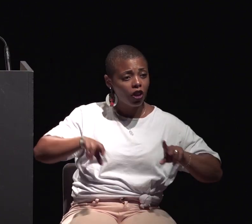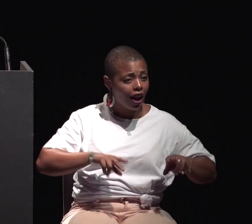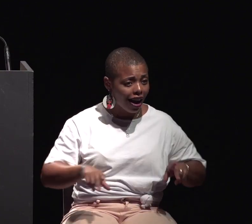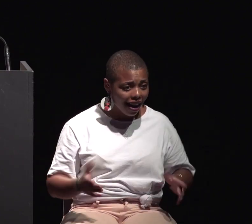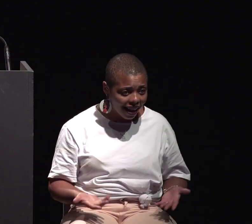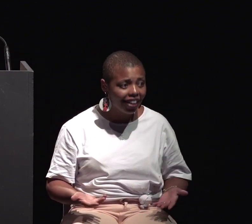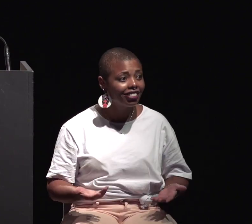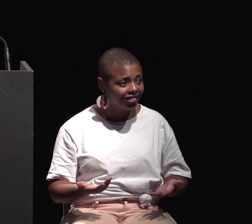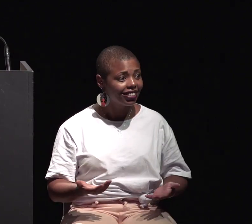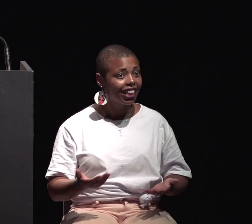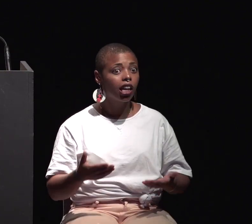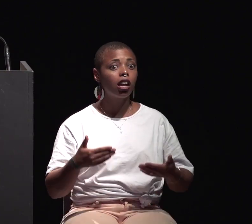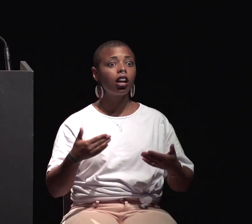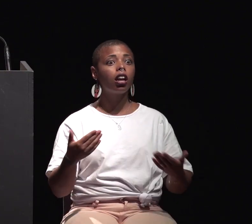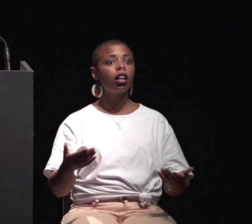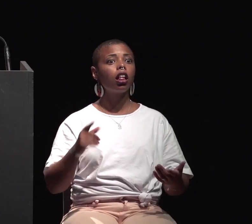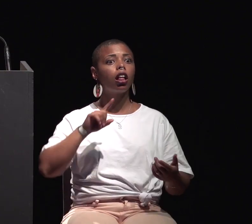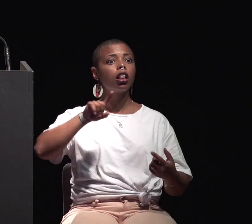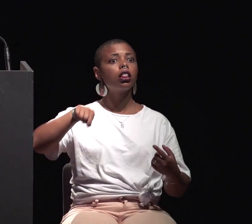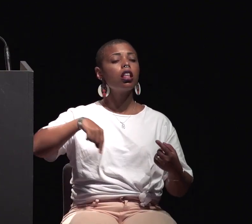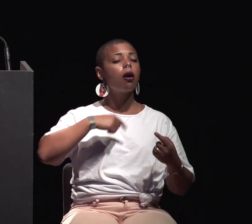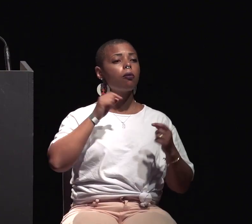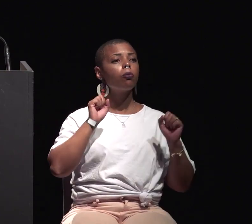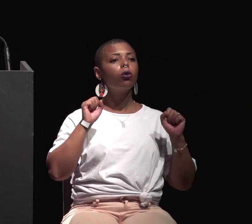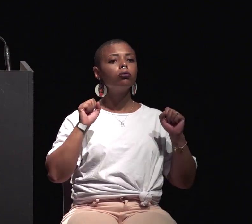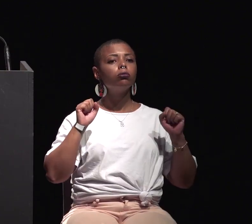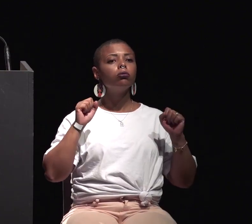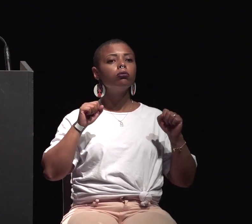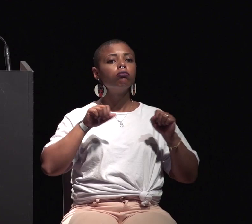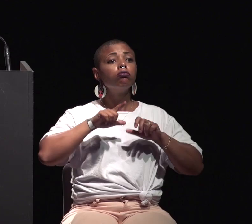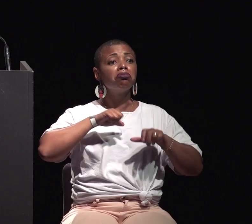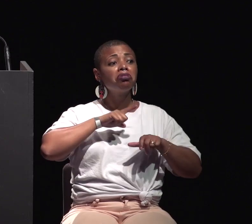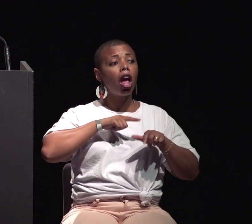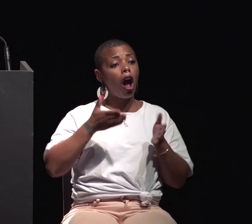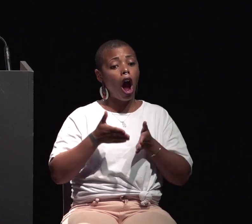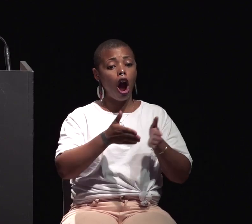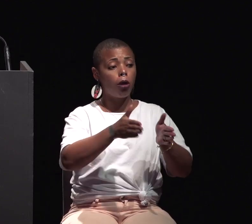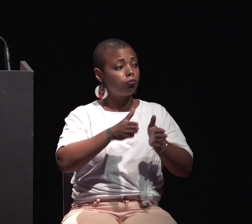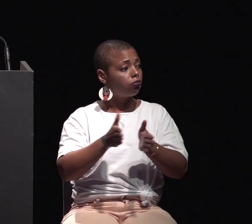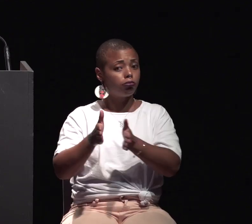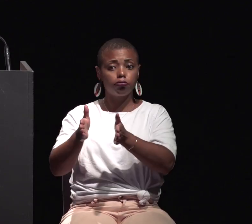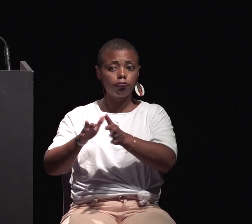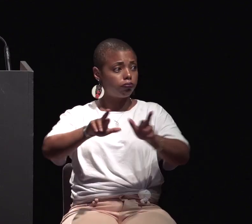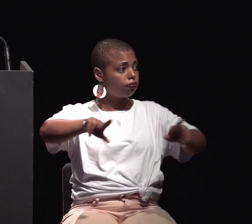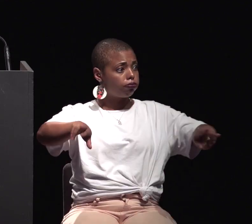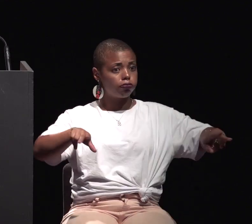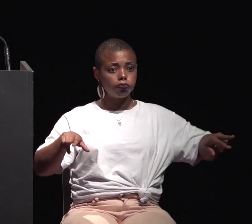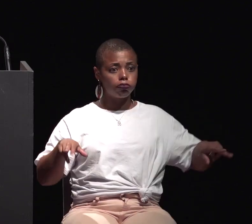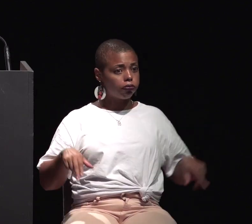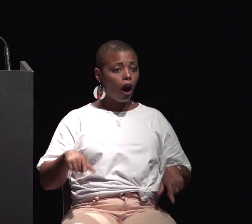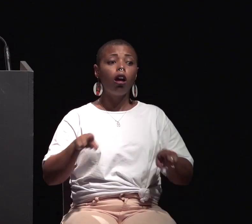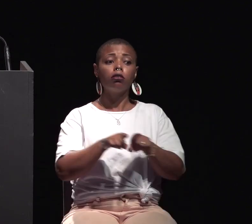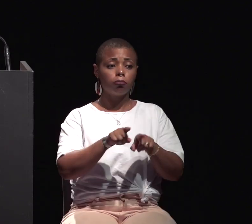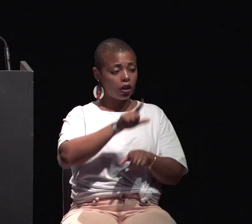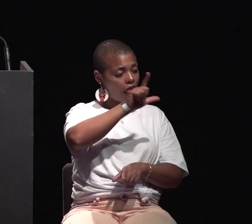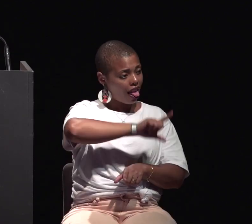diversos e chegando a conclusões, estilos e gêneros literários totalmente diferentes.